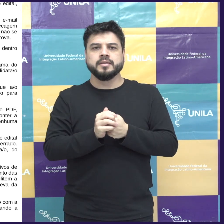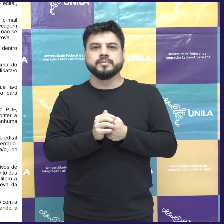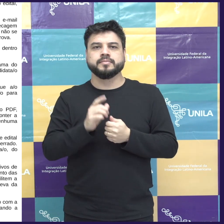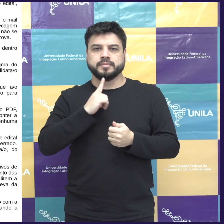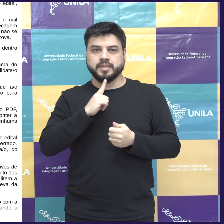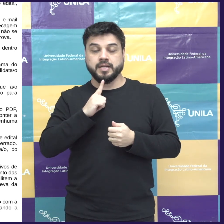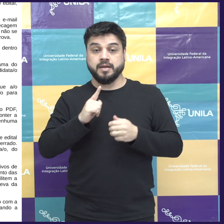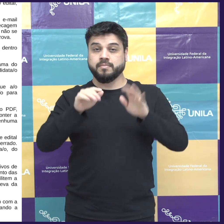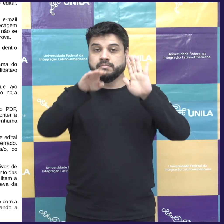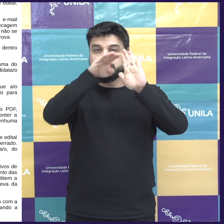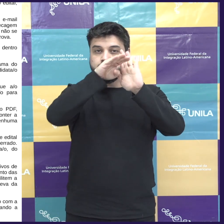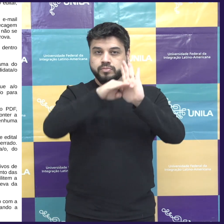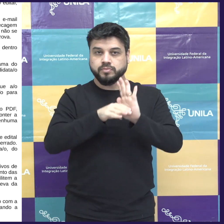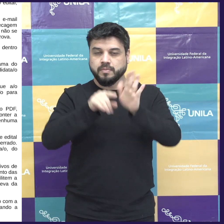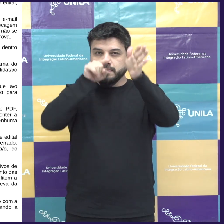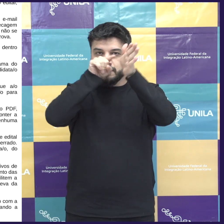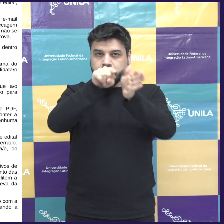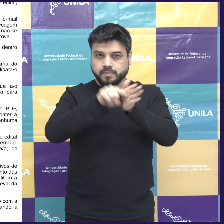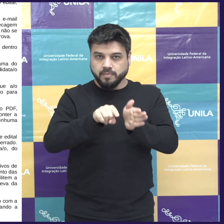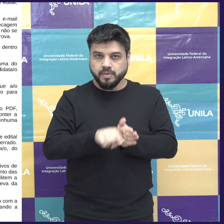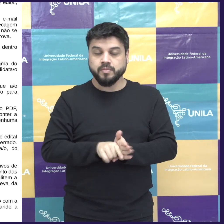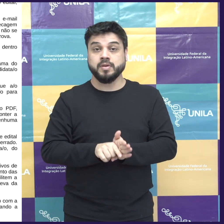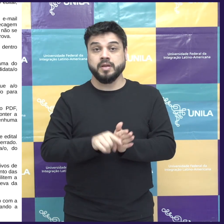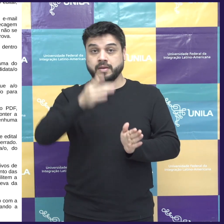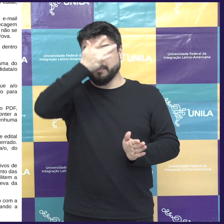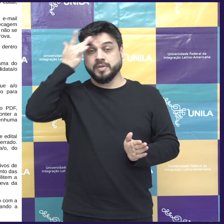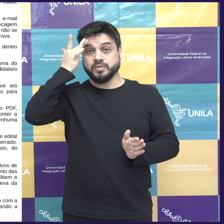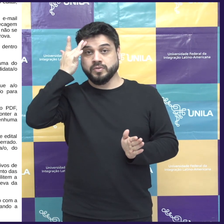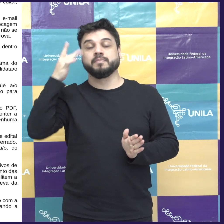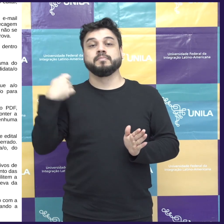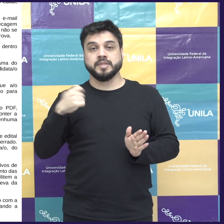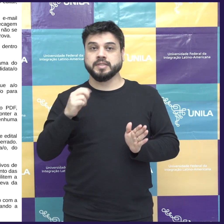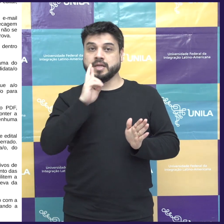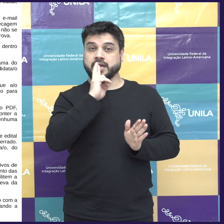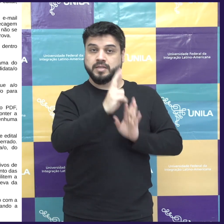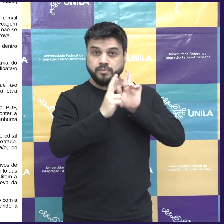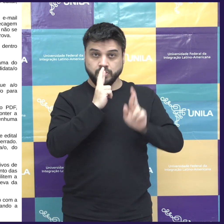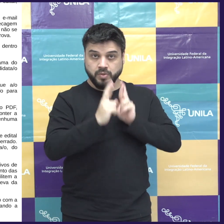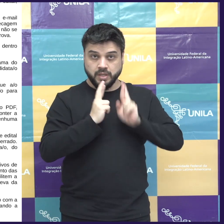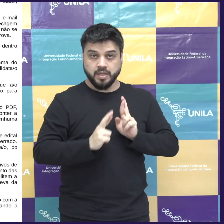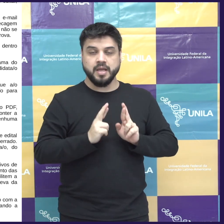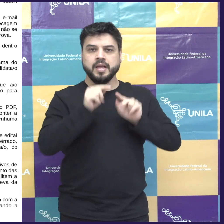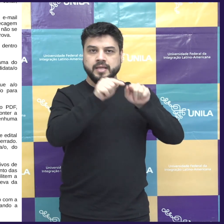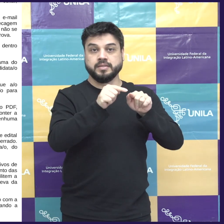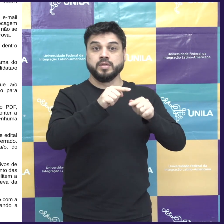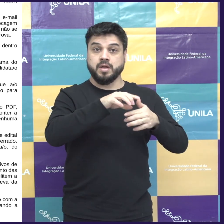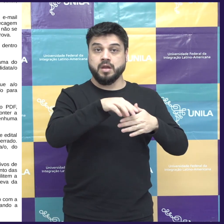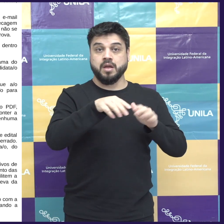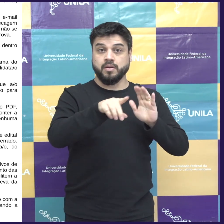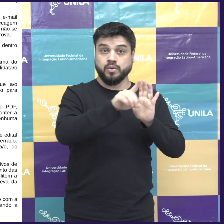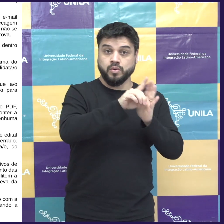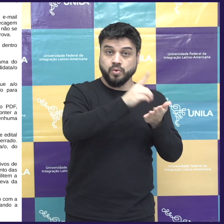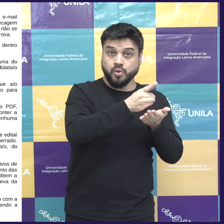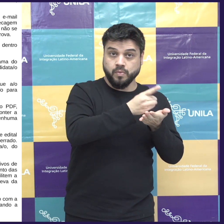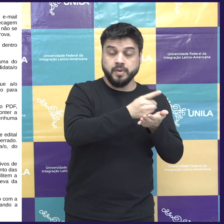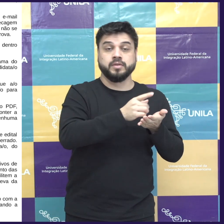o candidato deverá obrigatoriamente responder em um documento separado para posterior upload